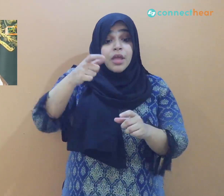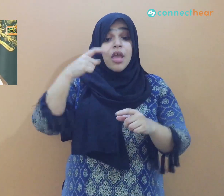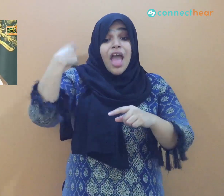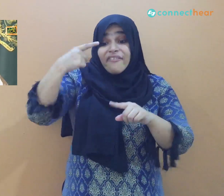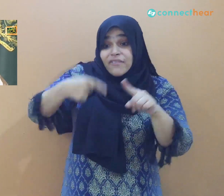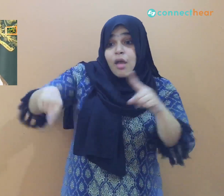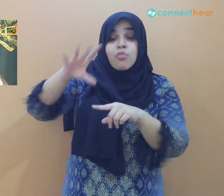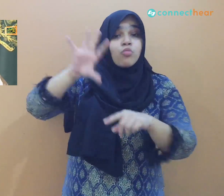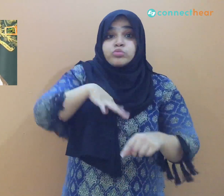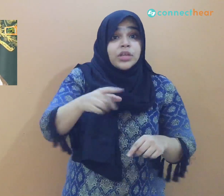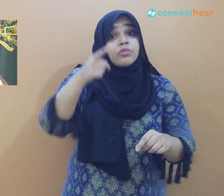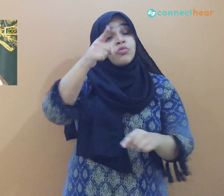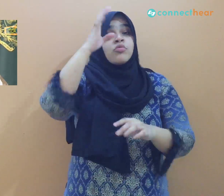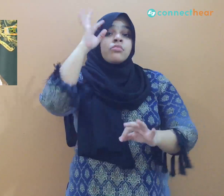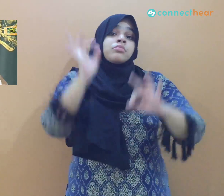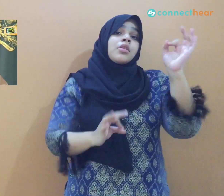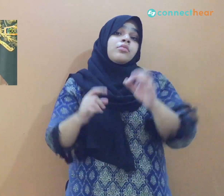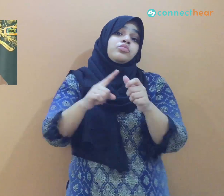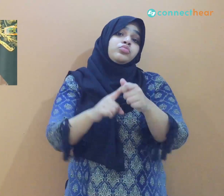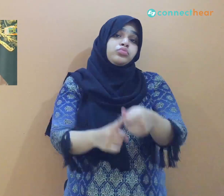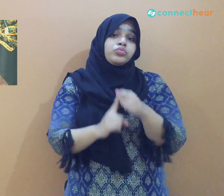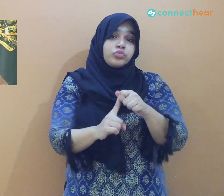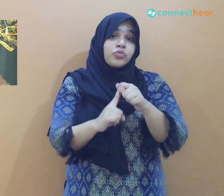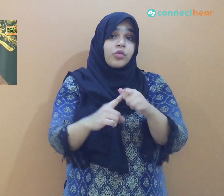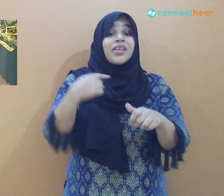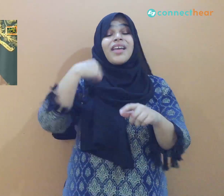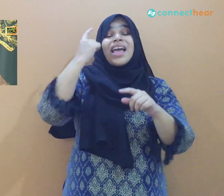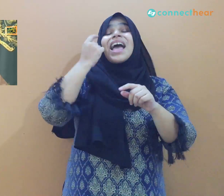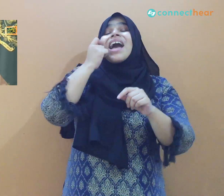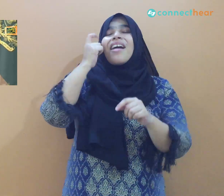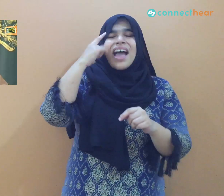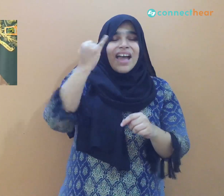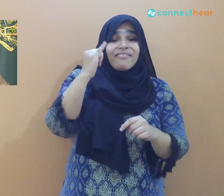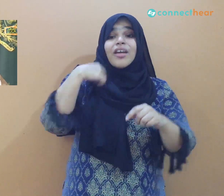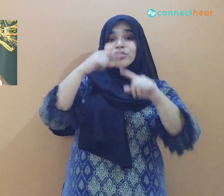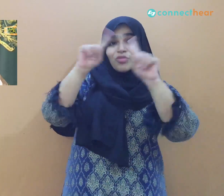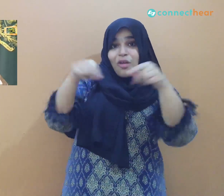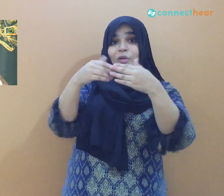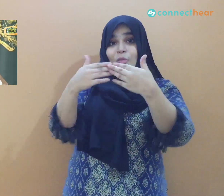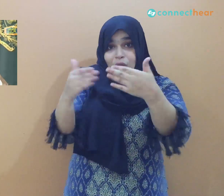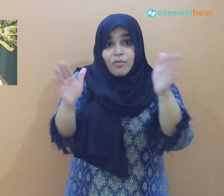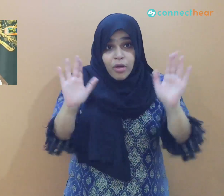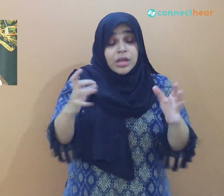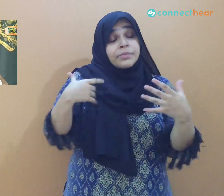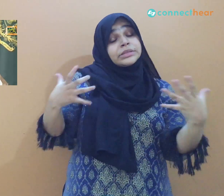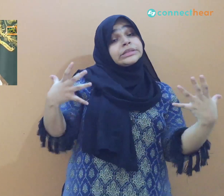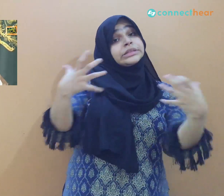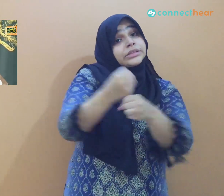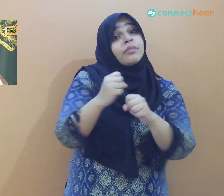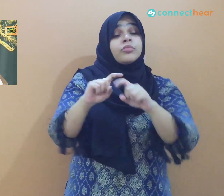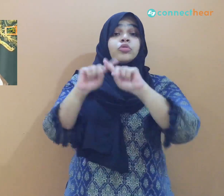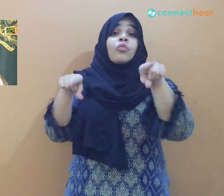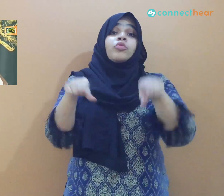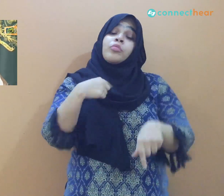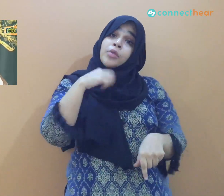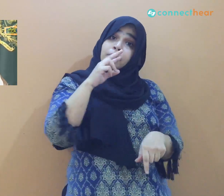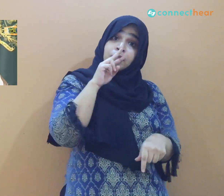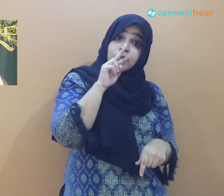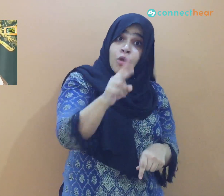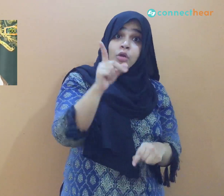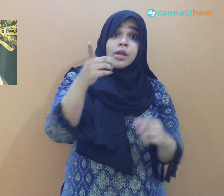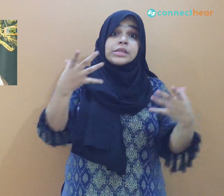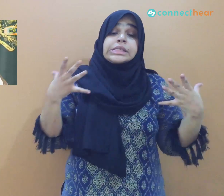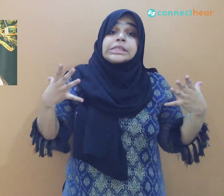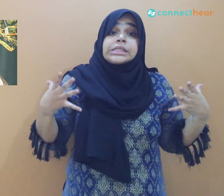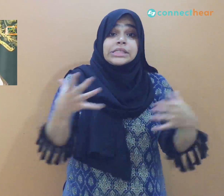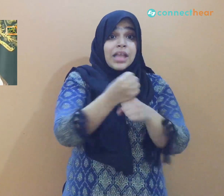نقصان ہوگا. اسی طرح اگر ہم اب دکانیں کھول رہے ہیں تو میں سارے دکانداروں کو کہوں گا کہ اس کے اوپر